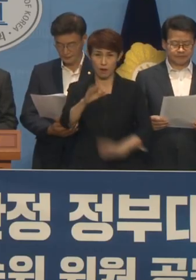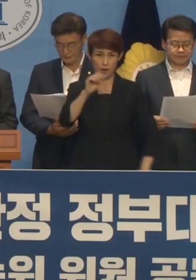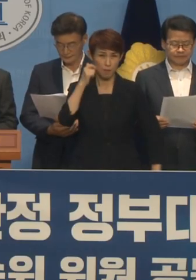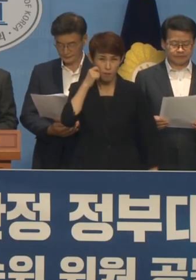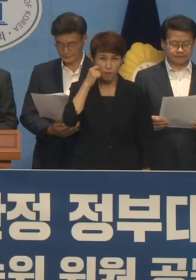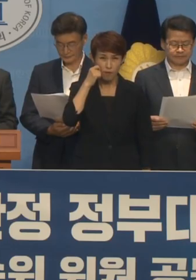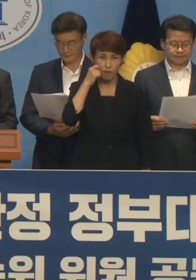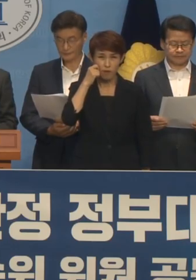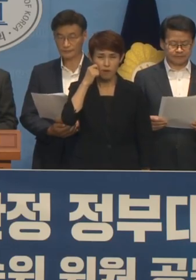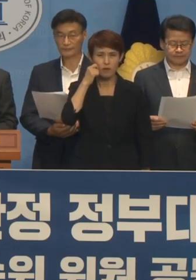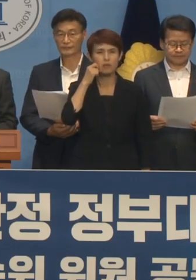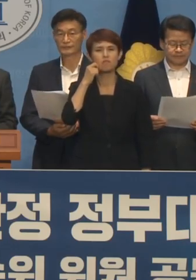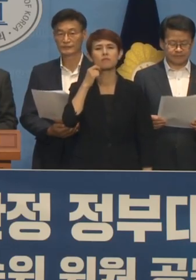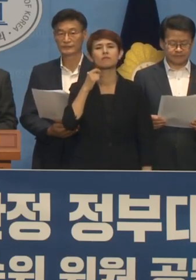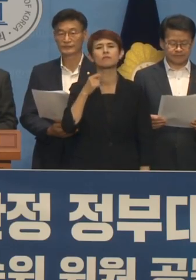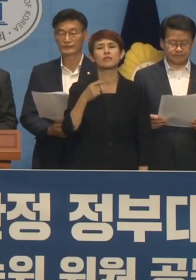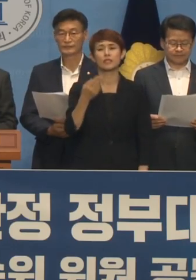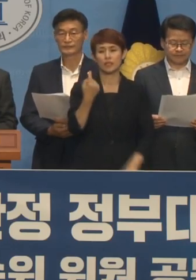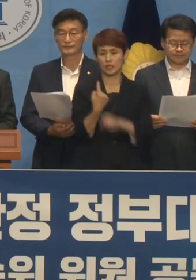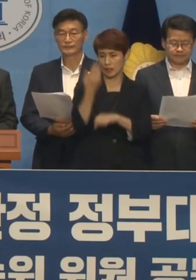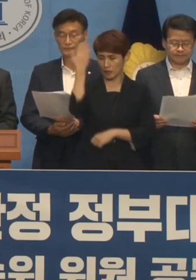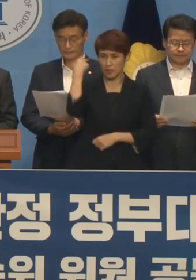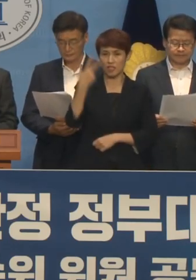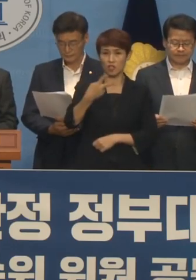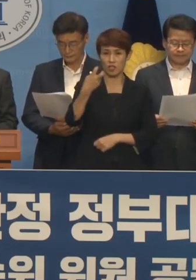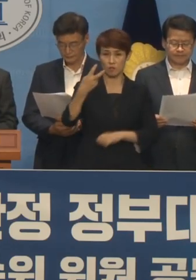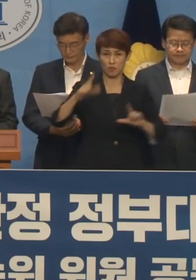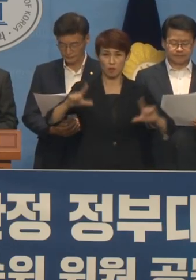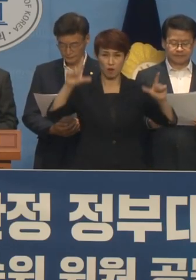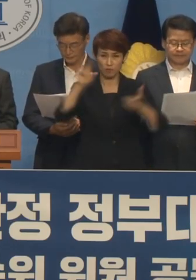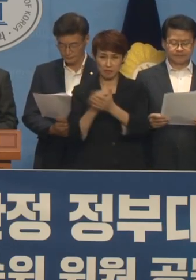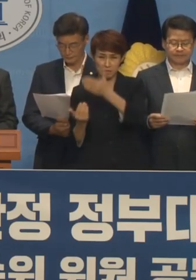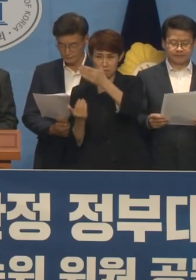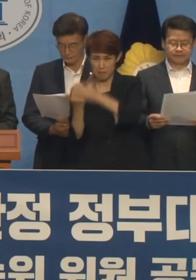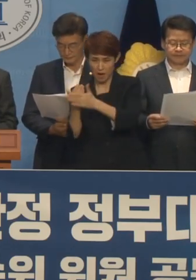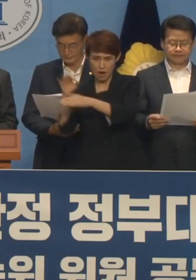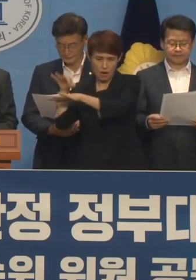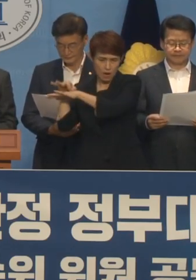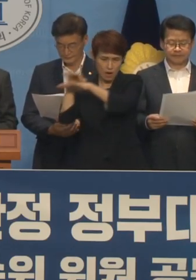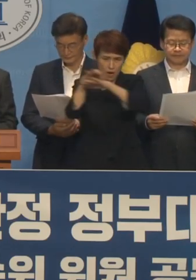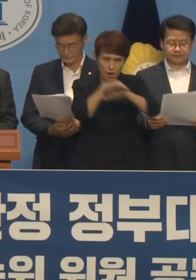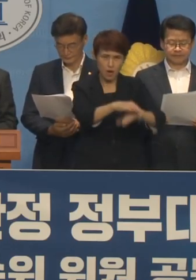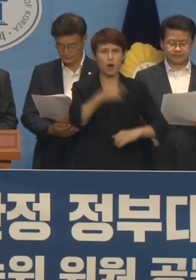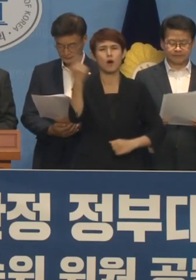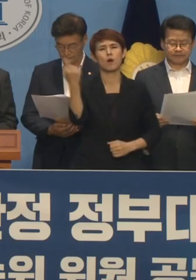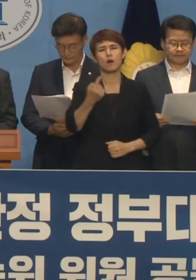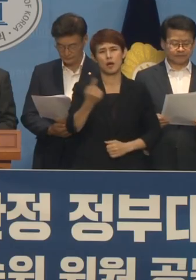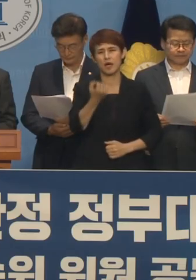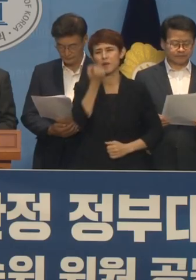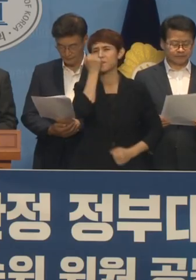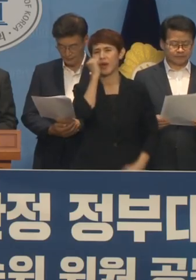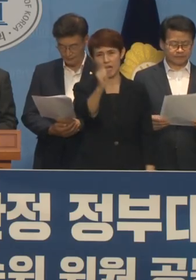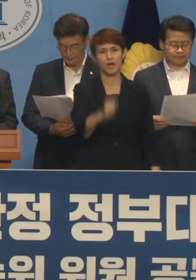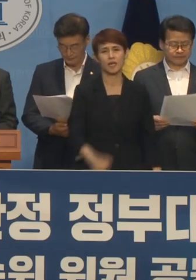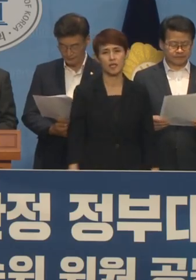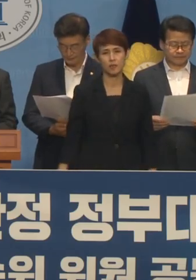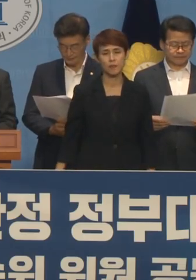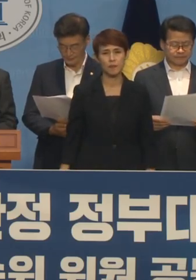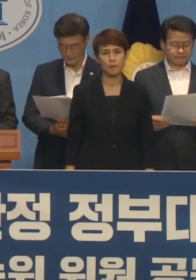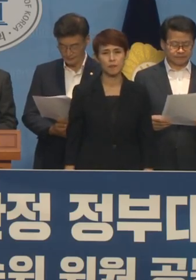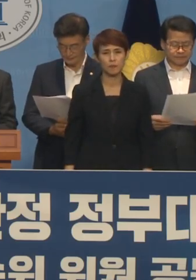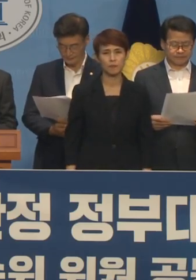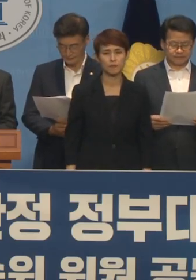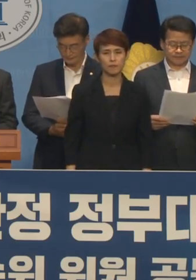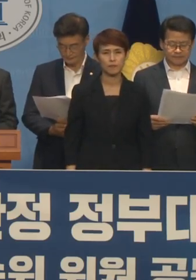못한다면 2022년과 같은 대폭락 사태가 벌어질 것이 불을 보듯